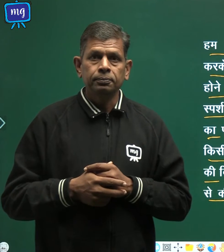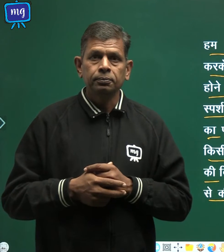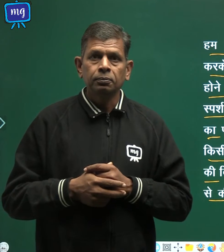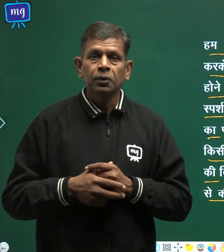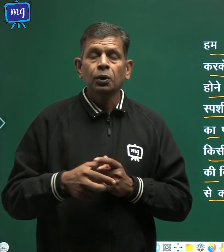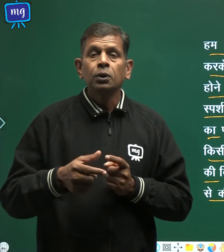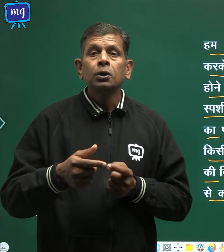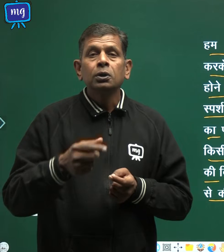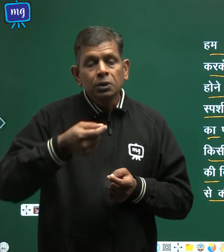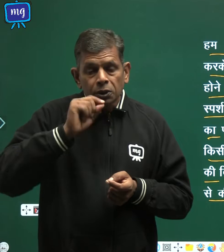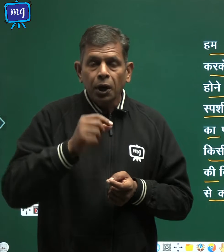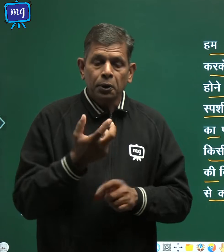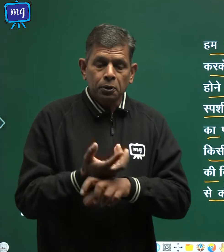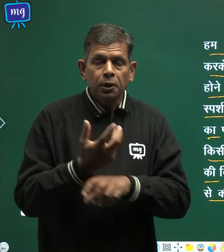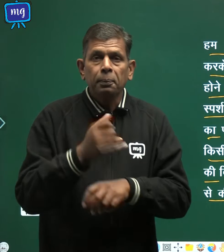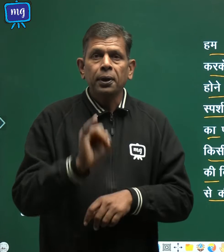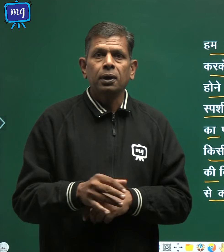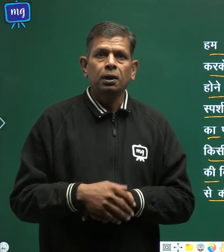चाय गर्म है,